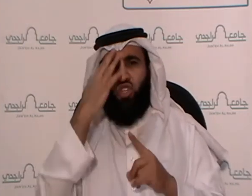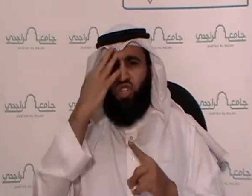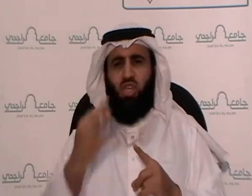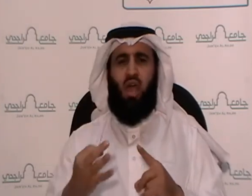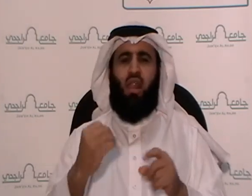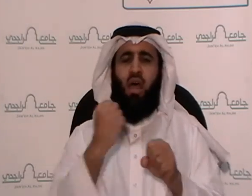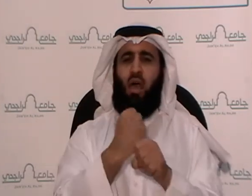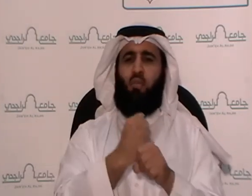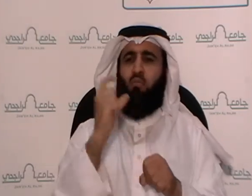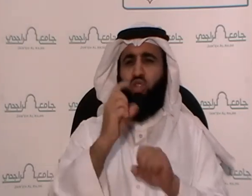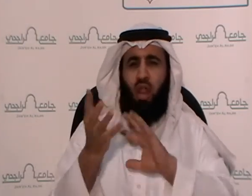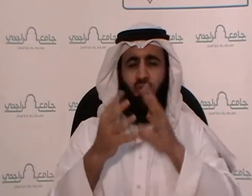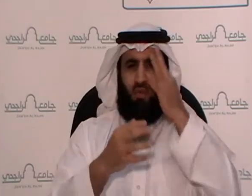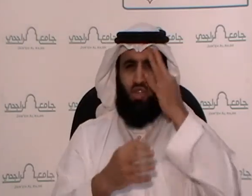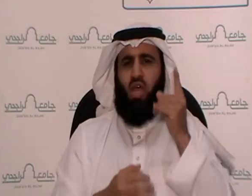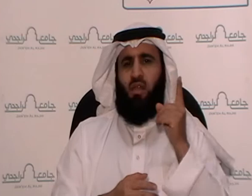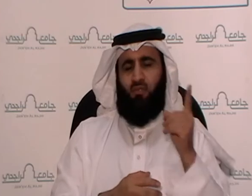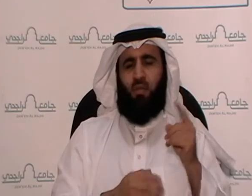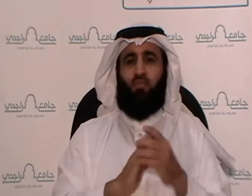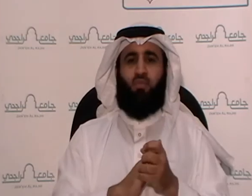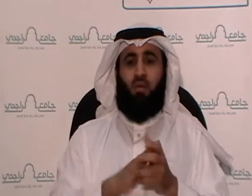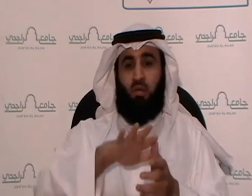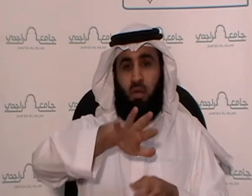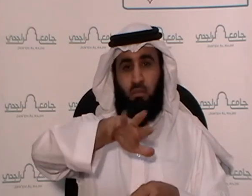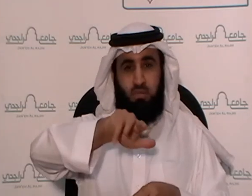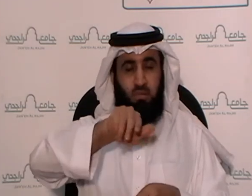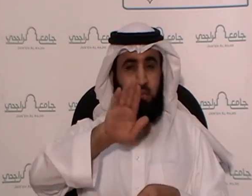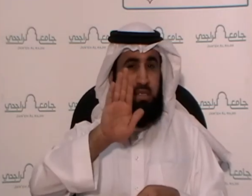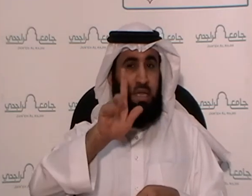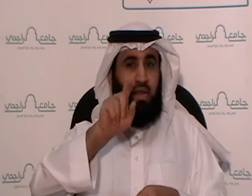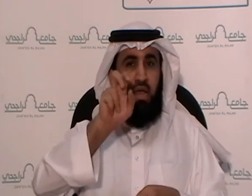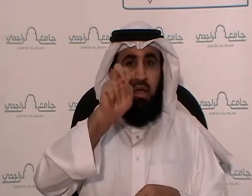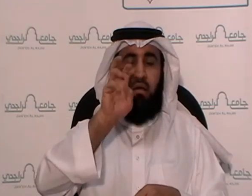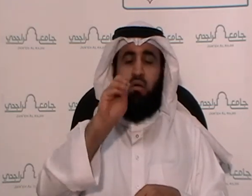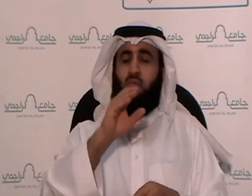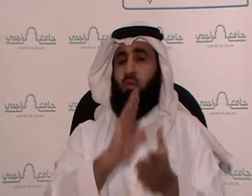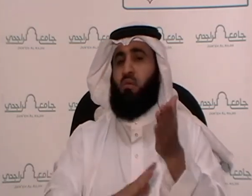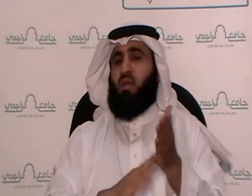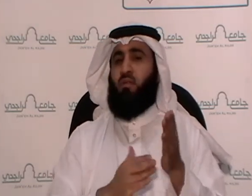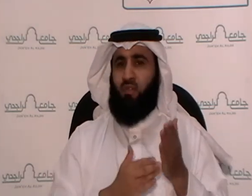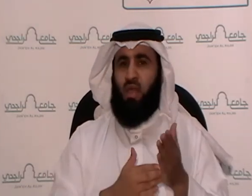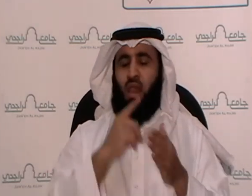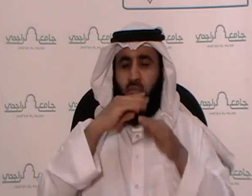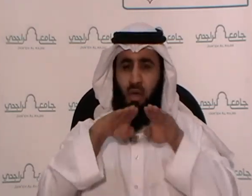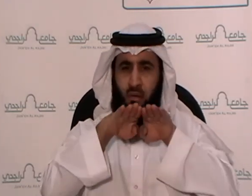العادل لجريمة السرقة ووزنها بالميزان العدل